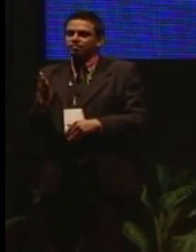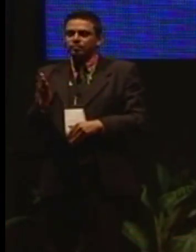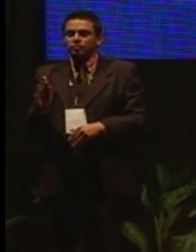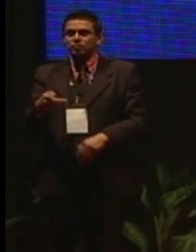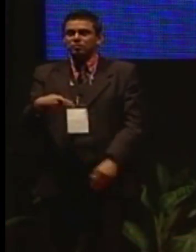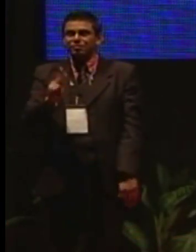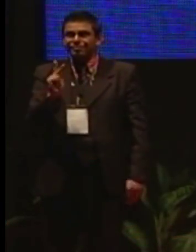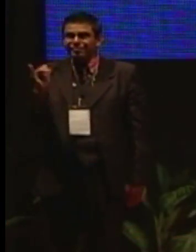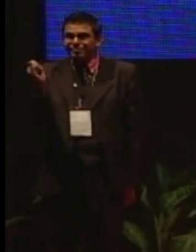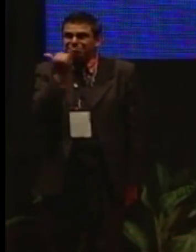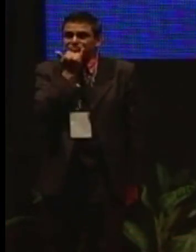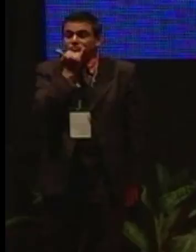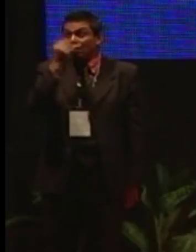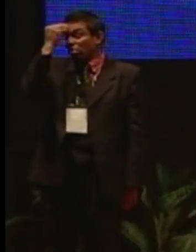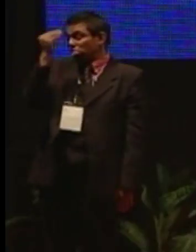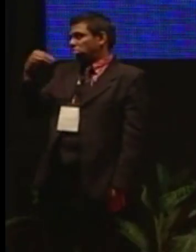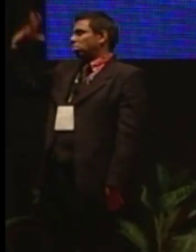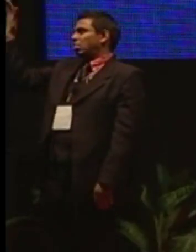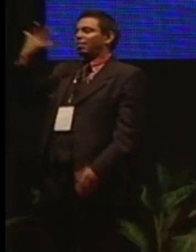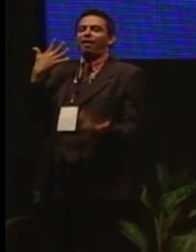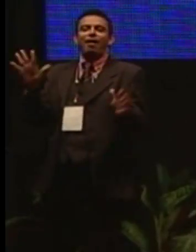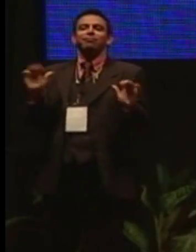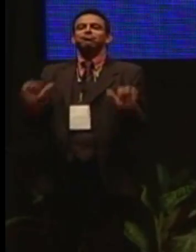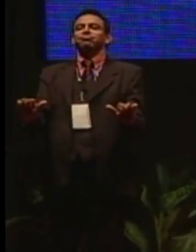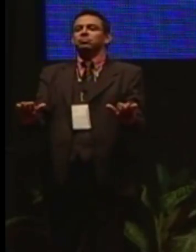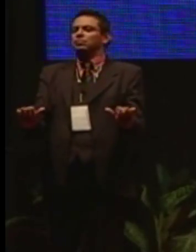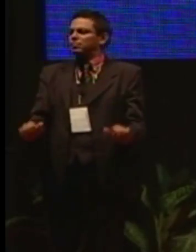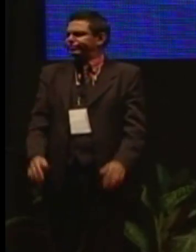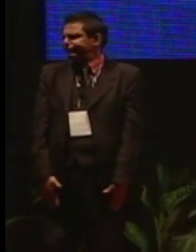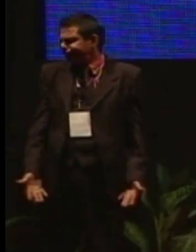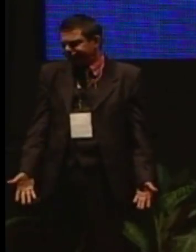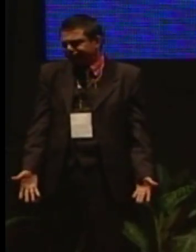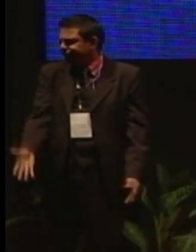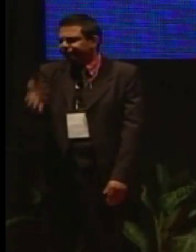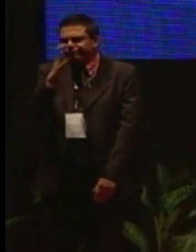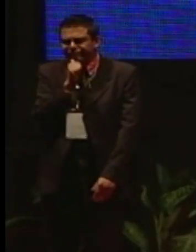Perdón no es olvidar, nadie puede olvidar.